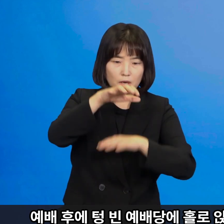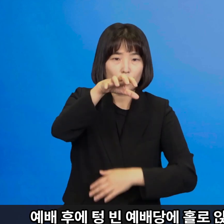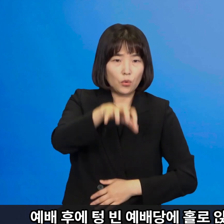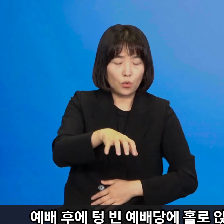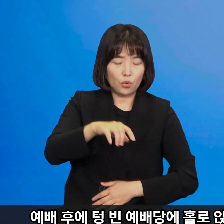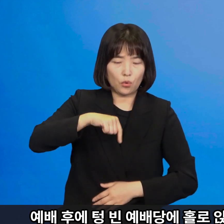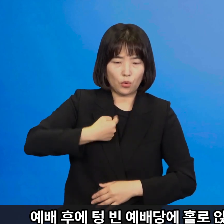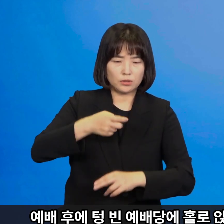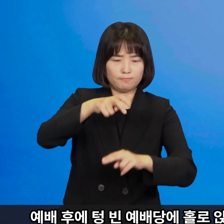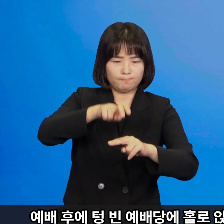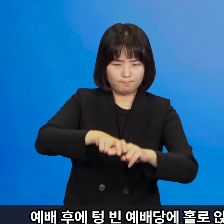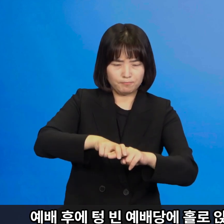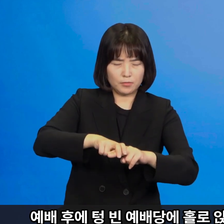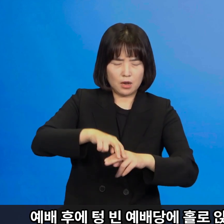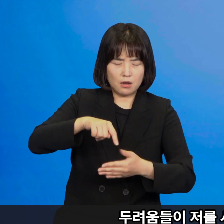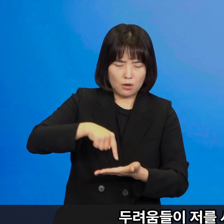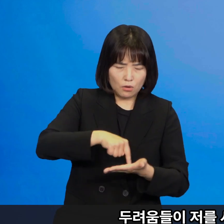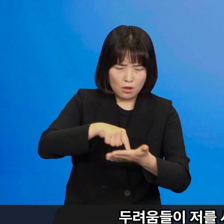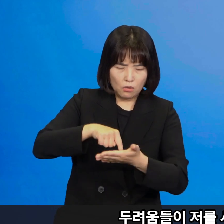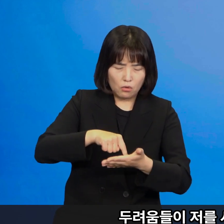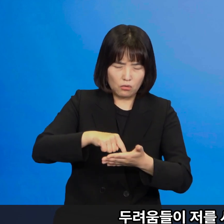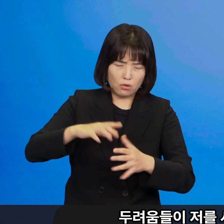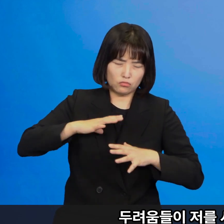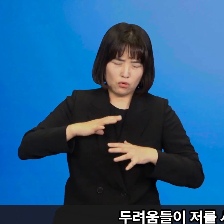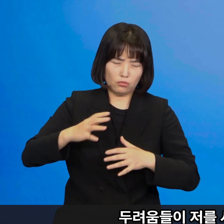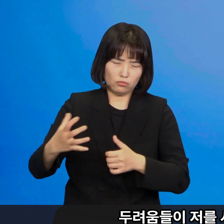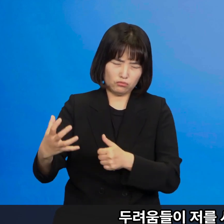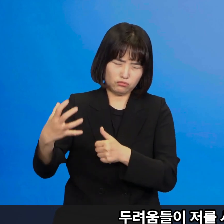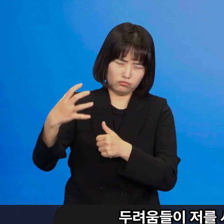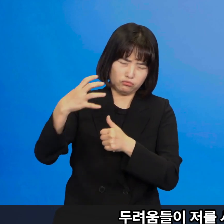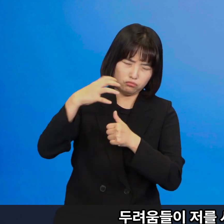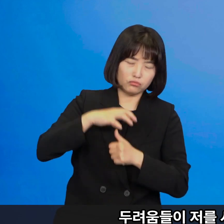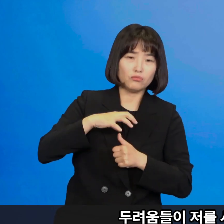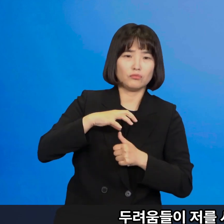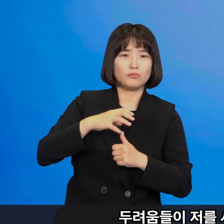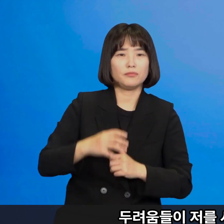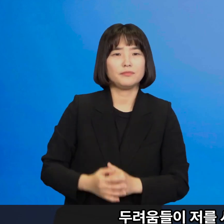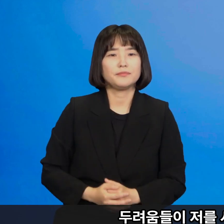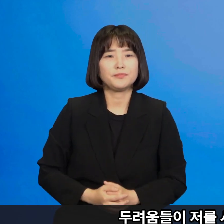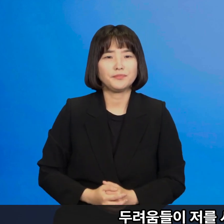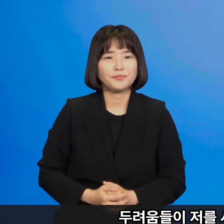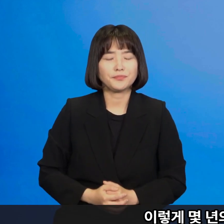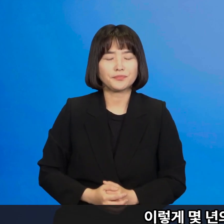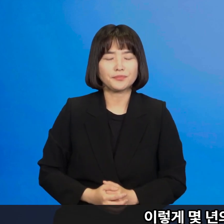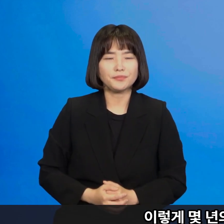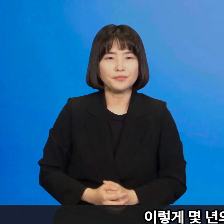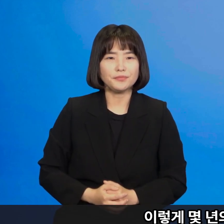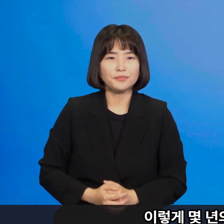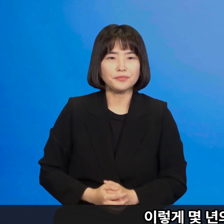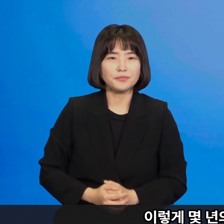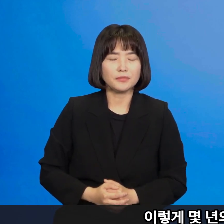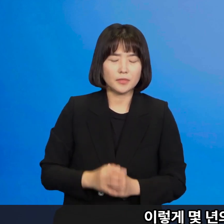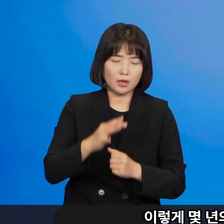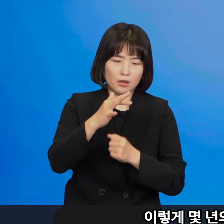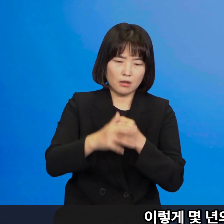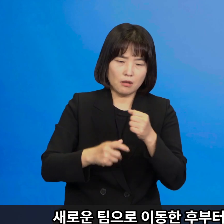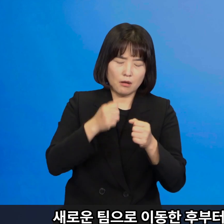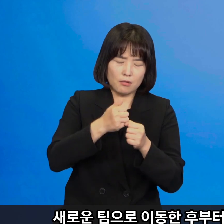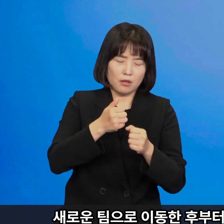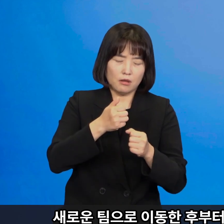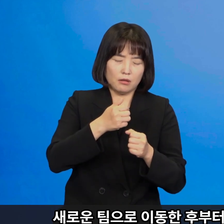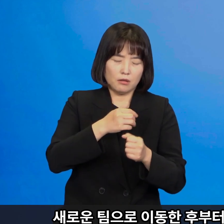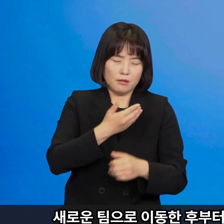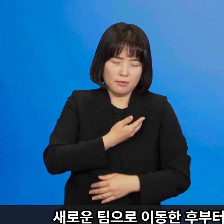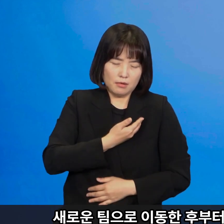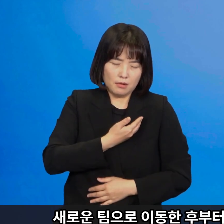있으면 외로움과 걷잡을 수 없는 두려움들이 저를 사로잡곤 하였습니다. 이렇게 몇 년의 시간을 버티고